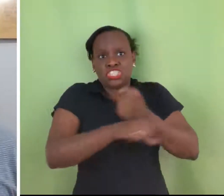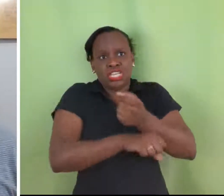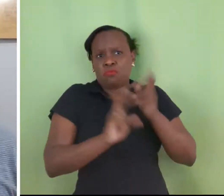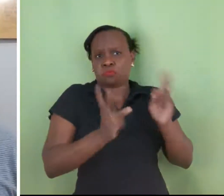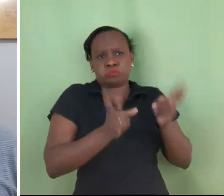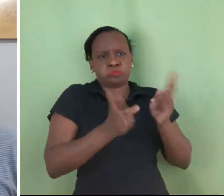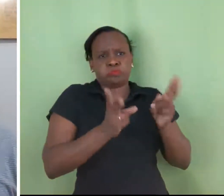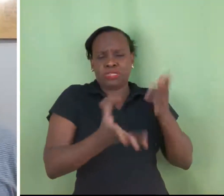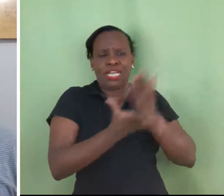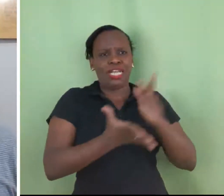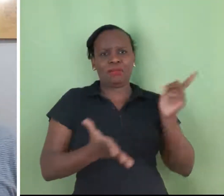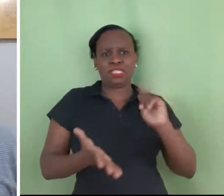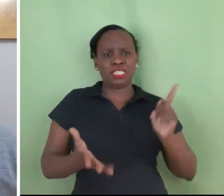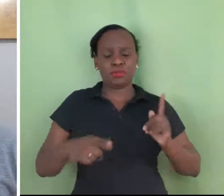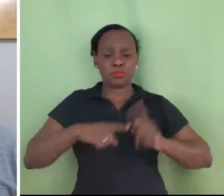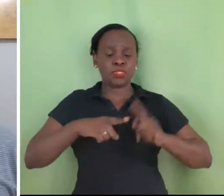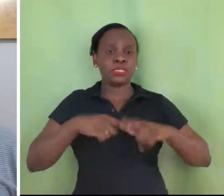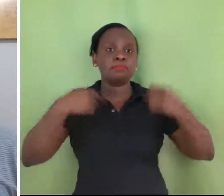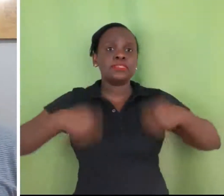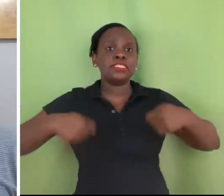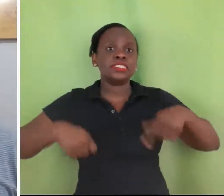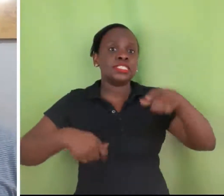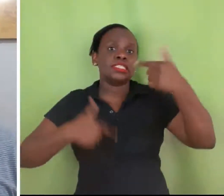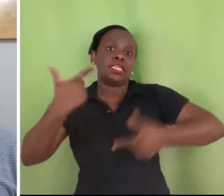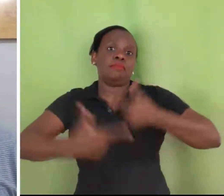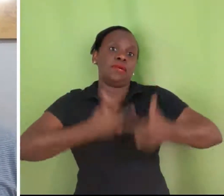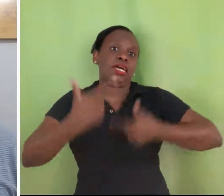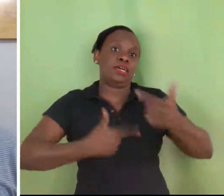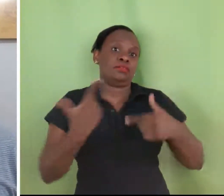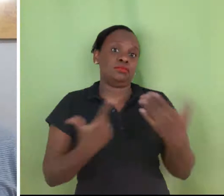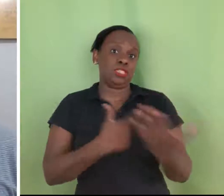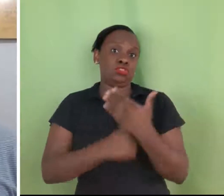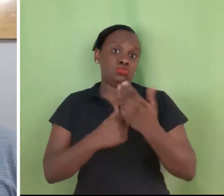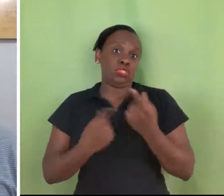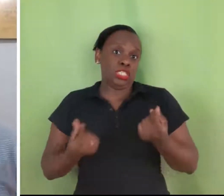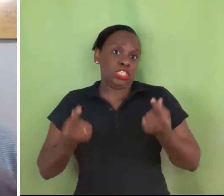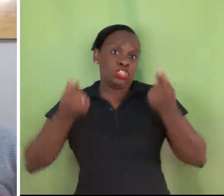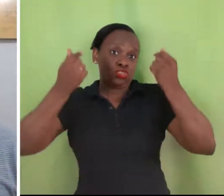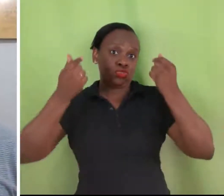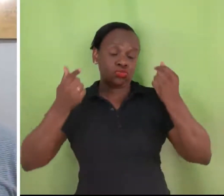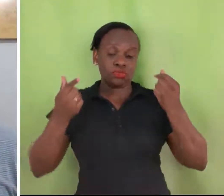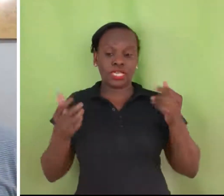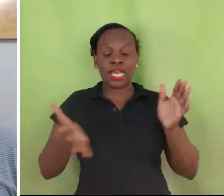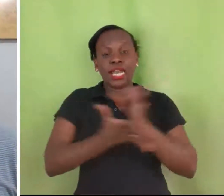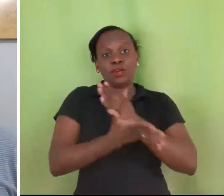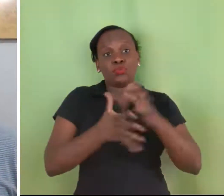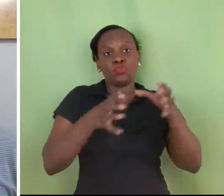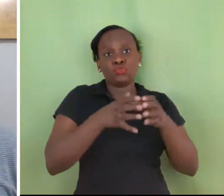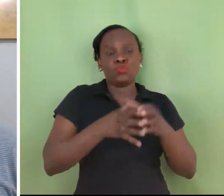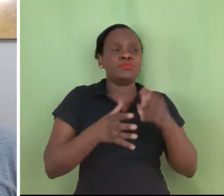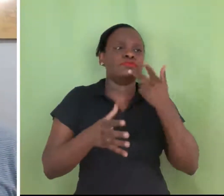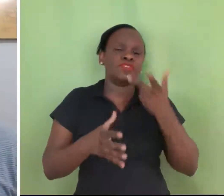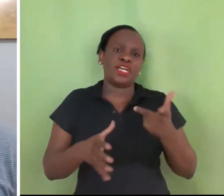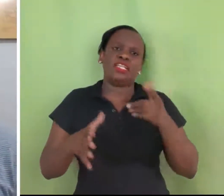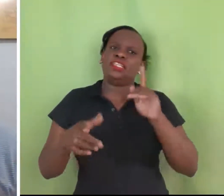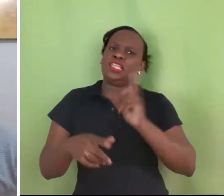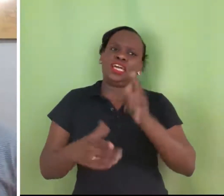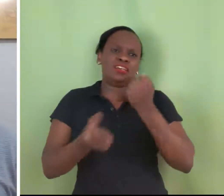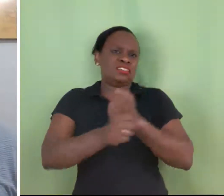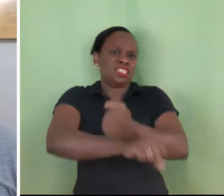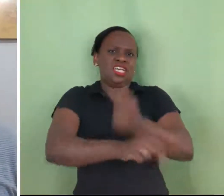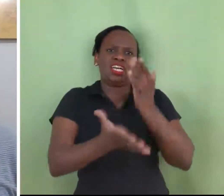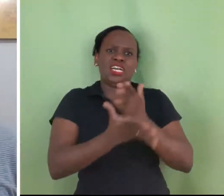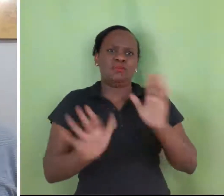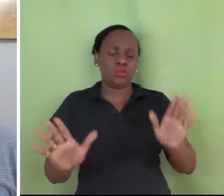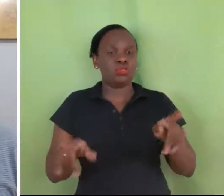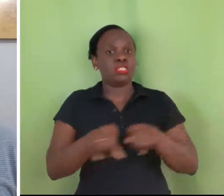a escravidão, porque dependiam do trabalho desses escravos para enriquecer, né? Poucos dos inconfidentes defendiam o fim da escravidão,